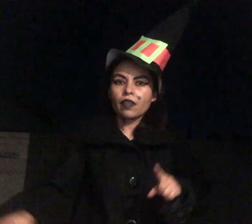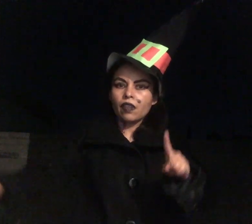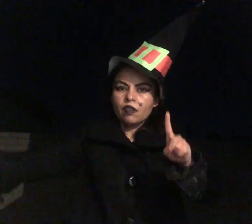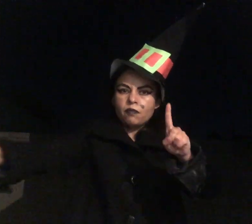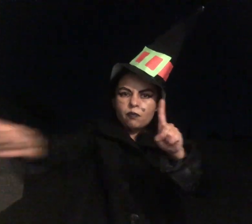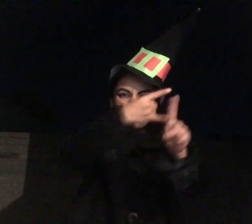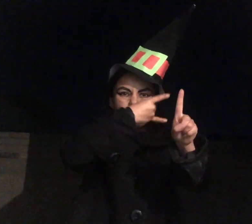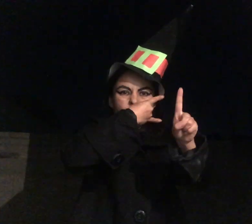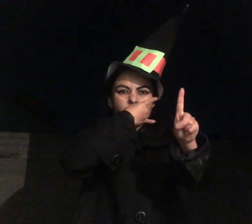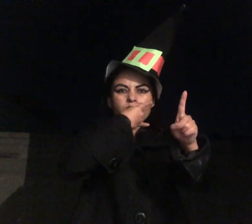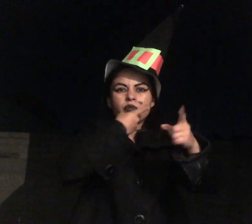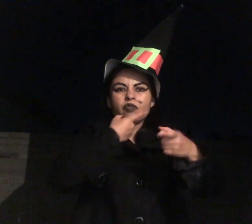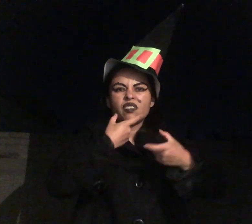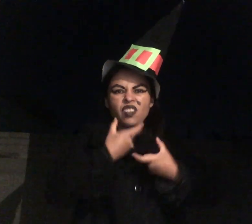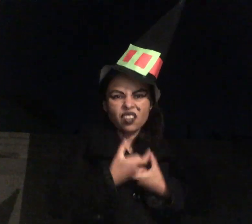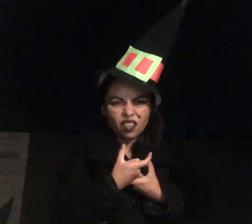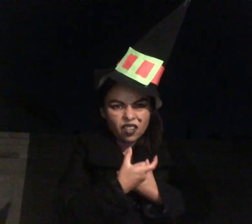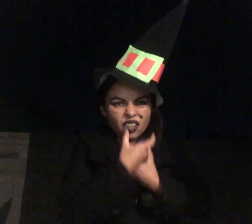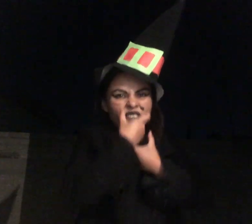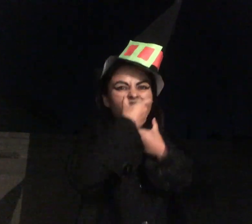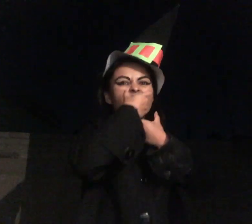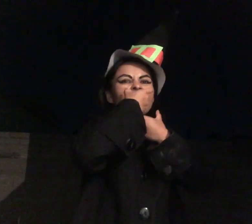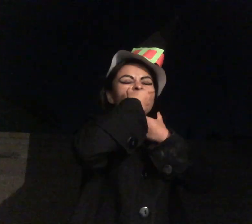oyen portazos y risotadas.